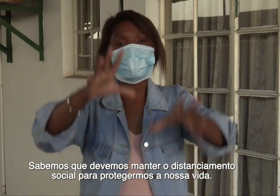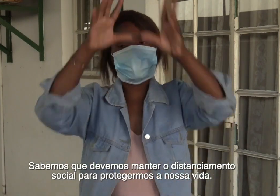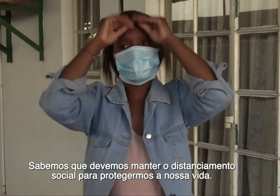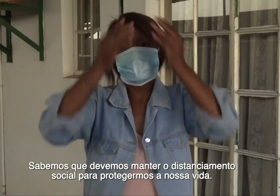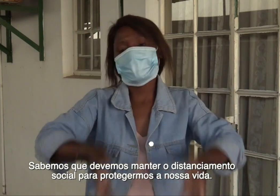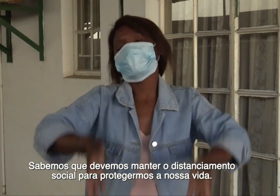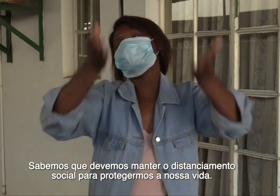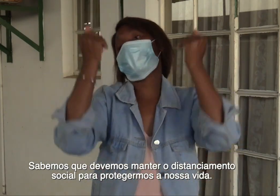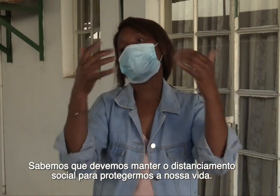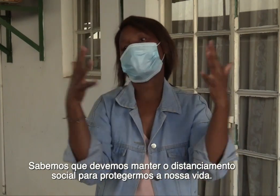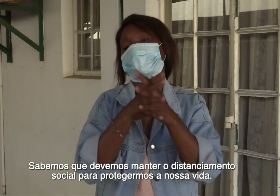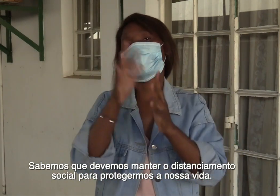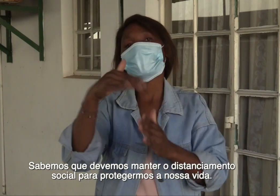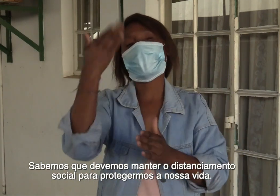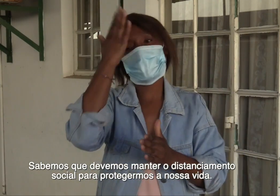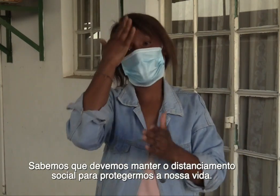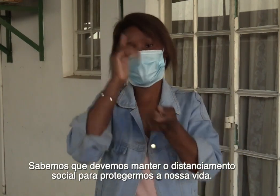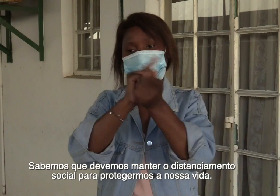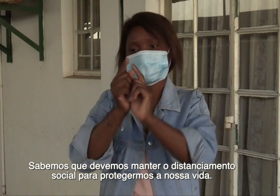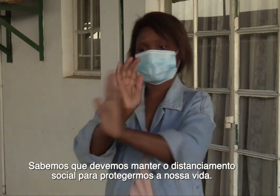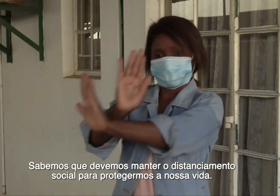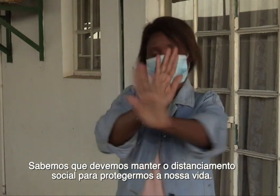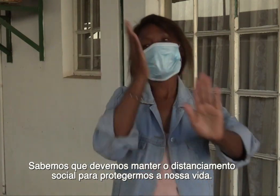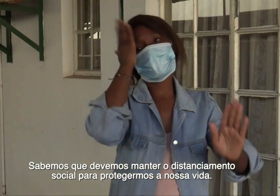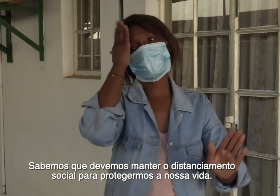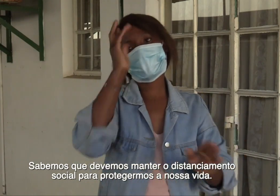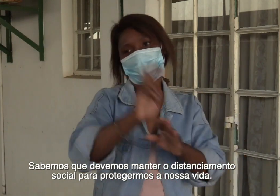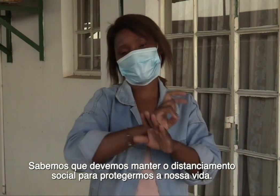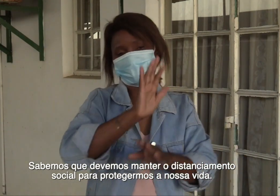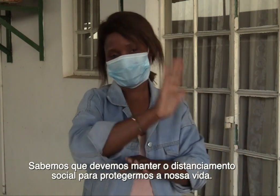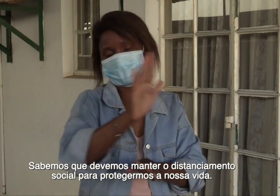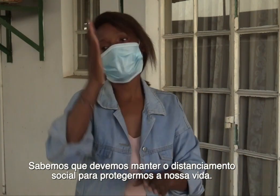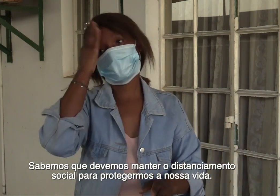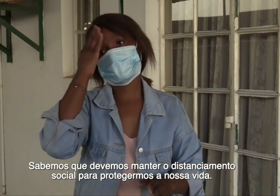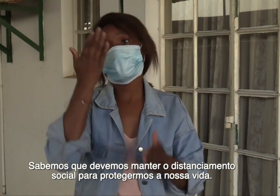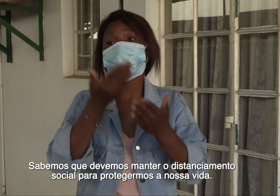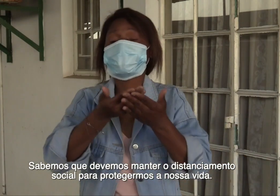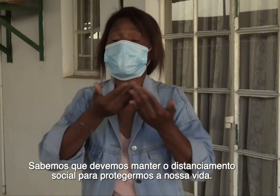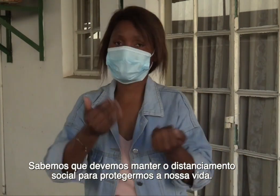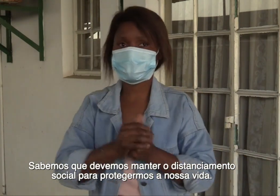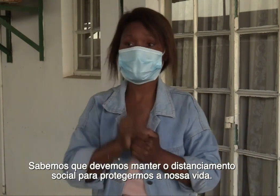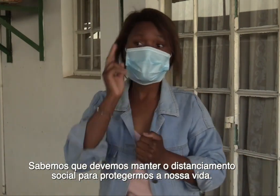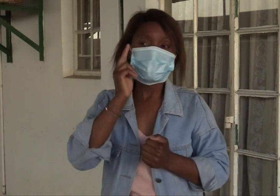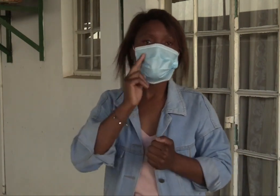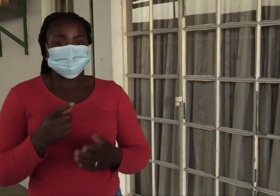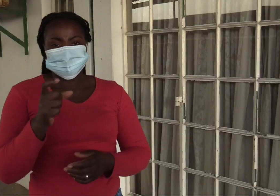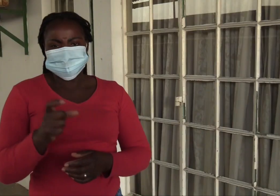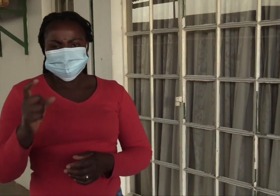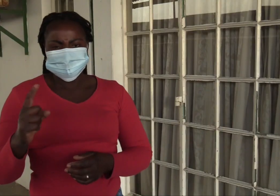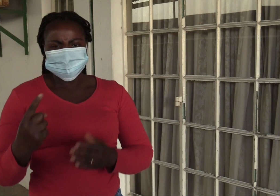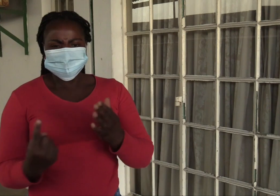isso é uma forma de proteger as suas próprias vidas, para elas poderem perceber como pode fazer para prevenir a doença.